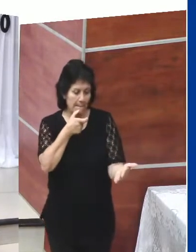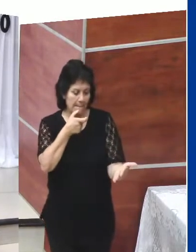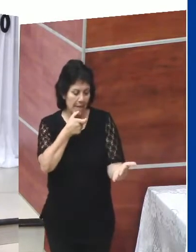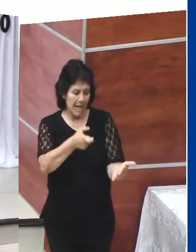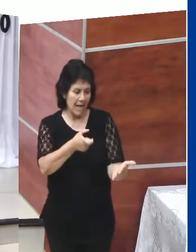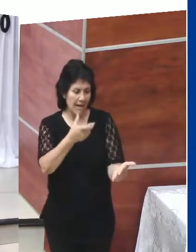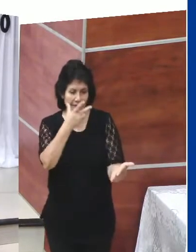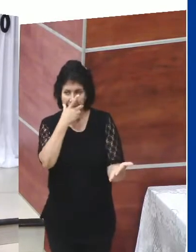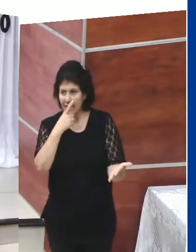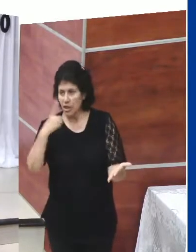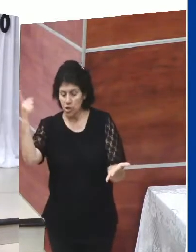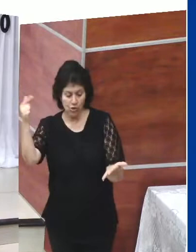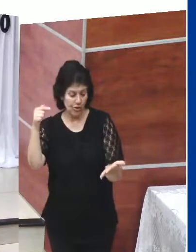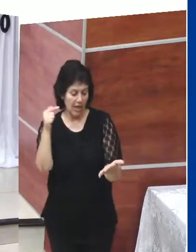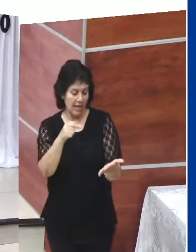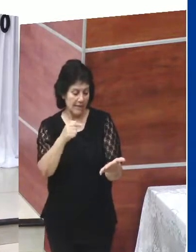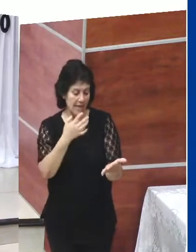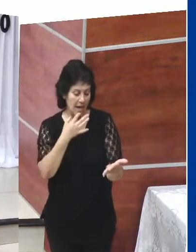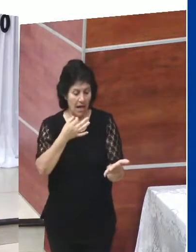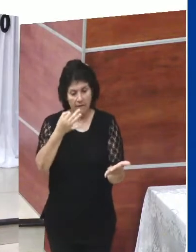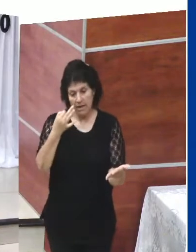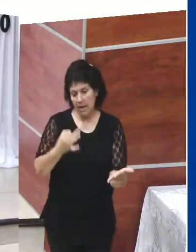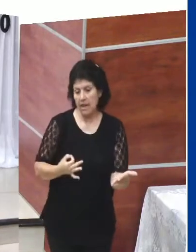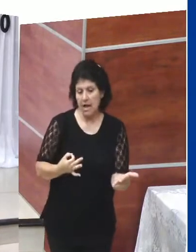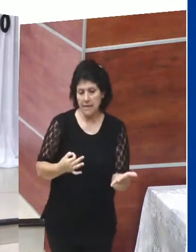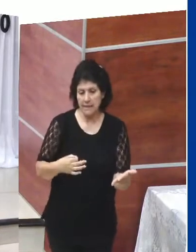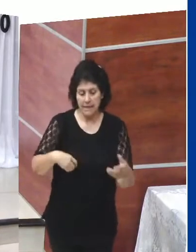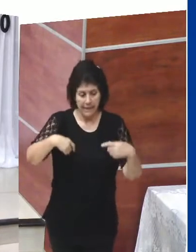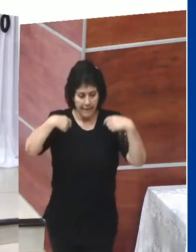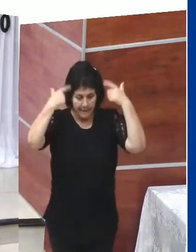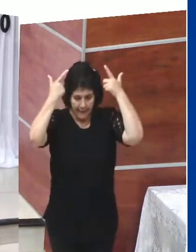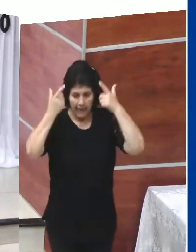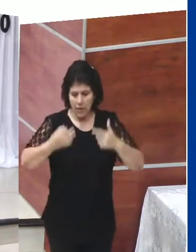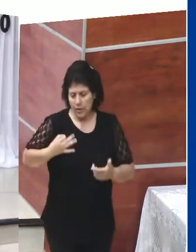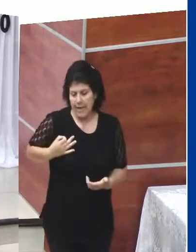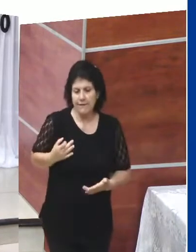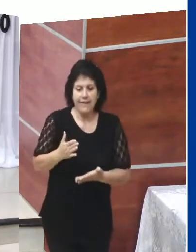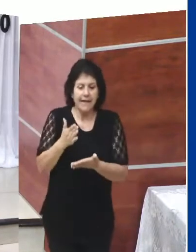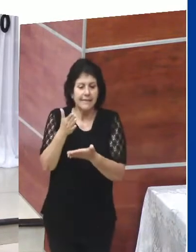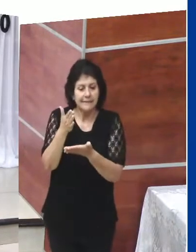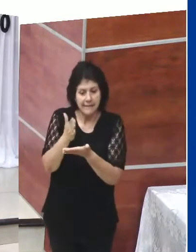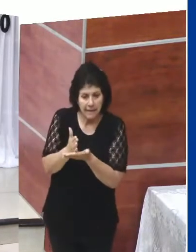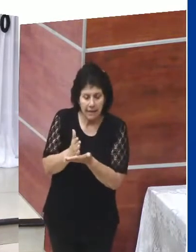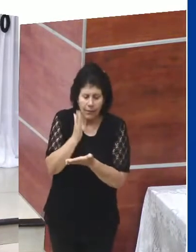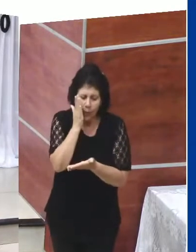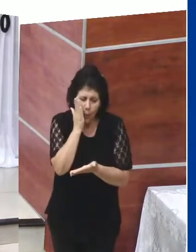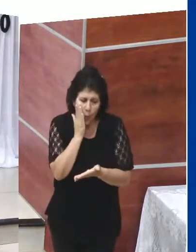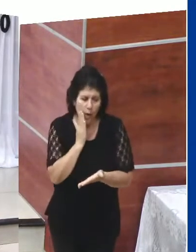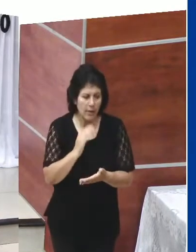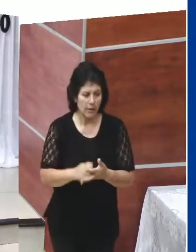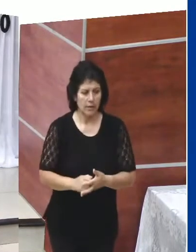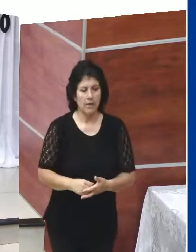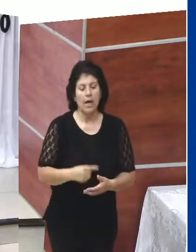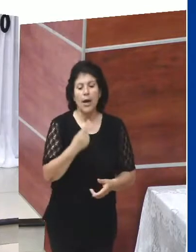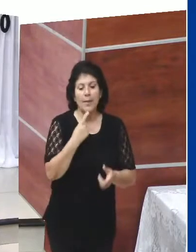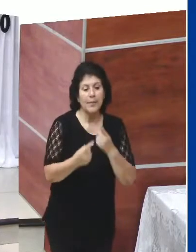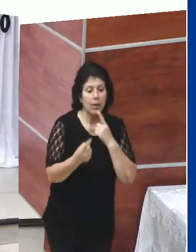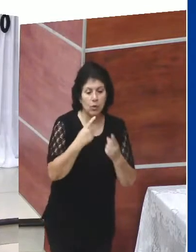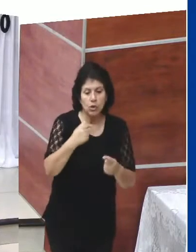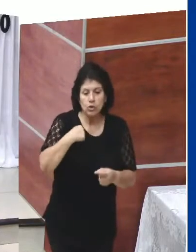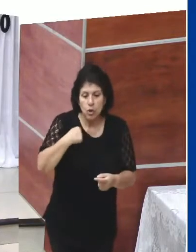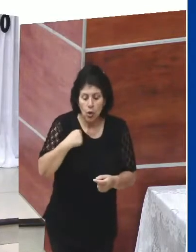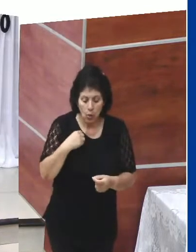verdad. La bendición de ser santos, de ser piadosos. ¿Qué puedo hacer para mejorar